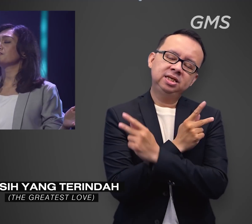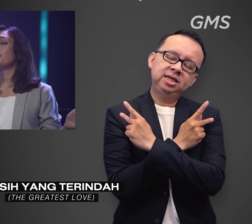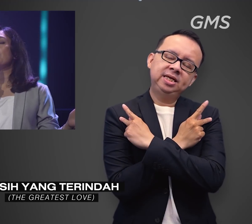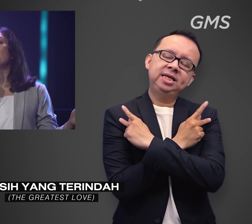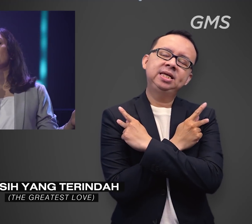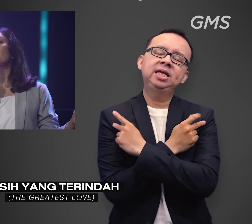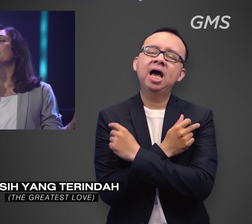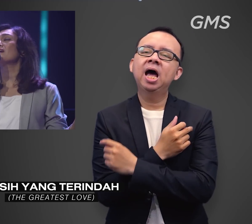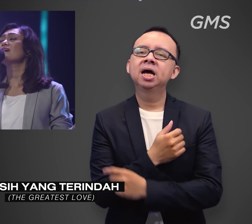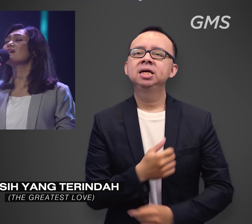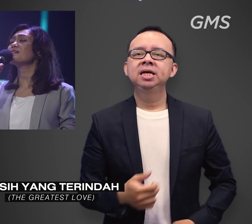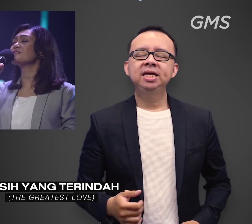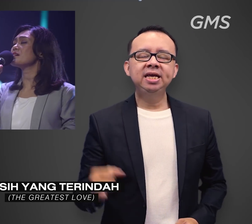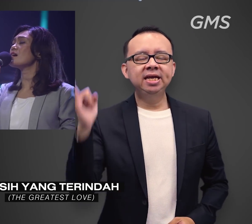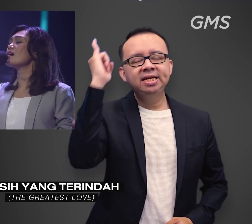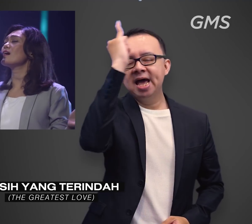Kasih yang